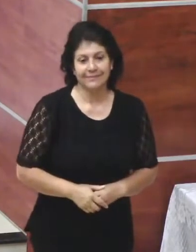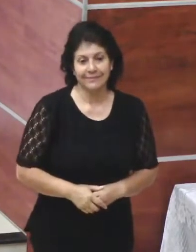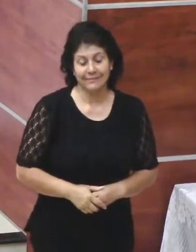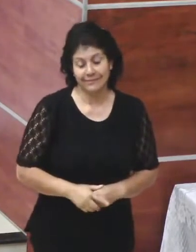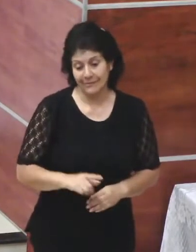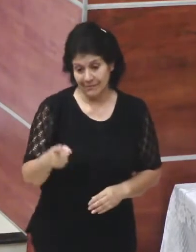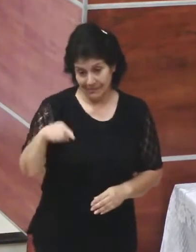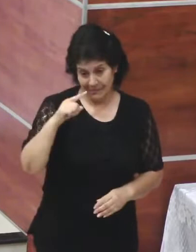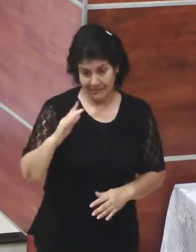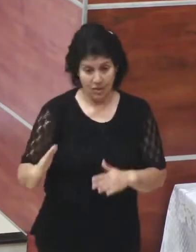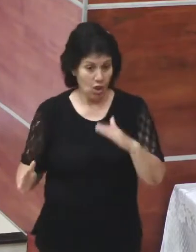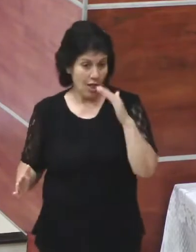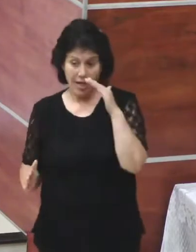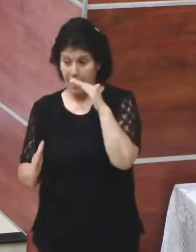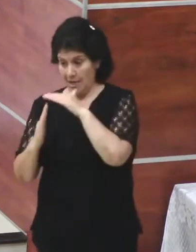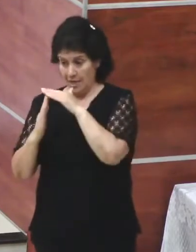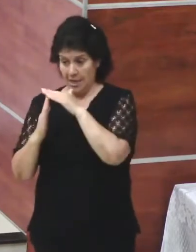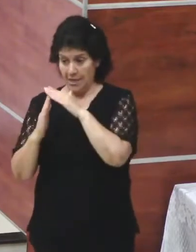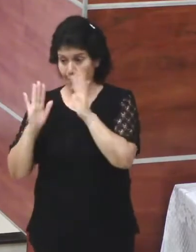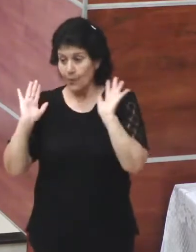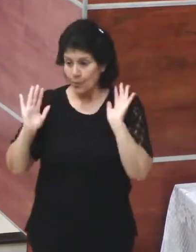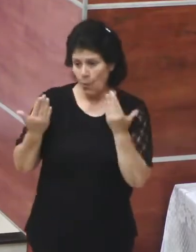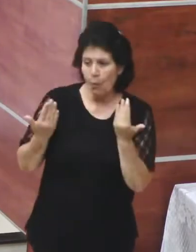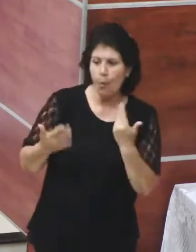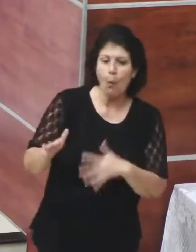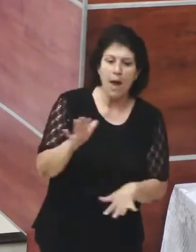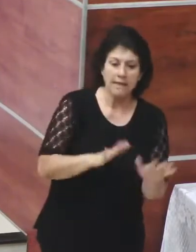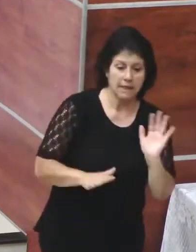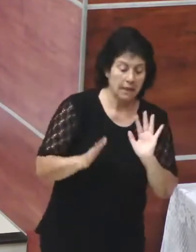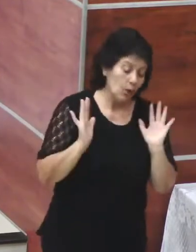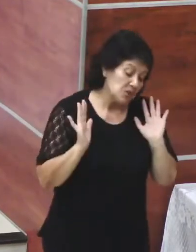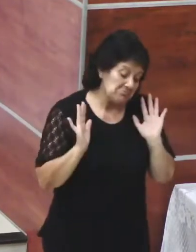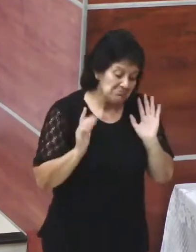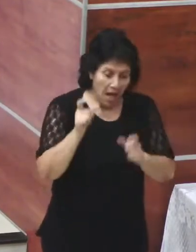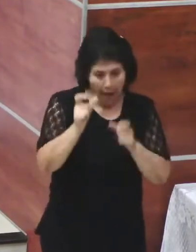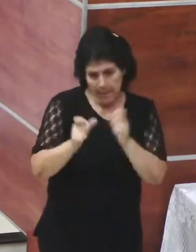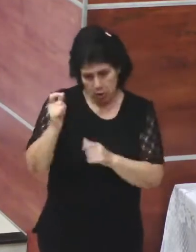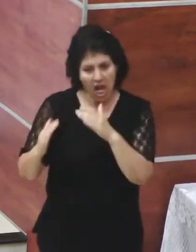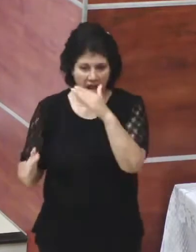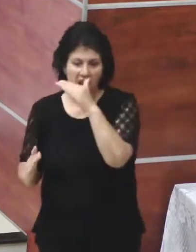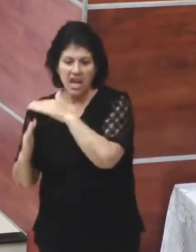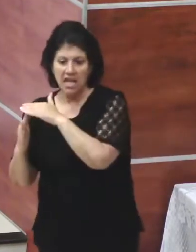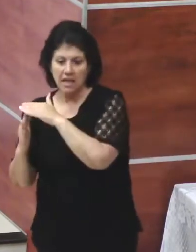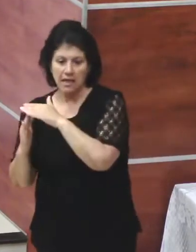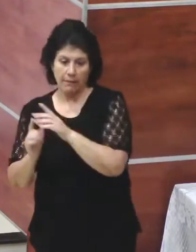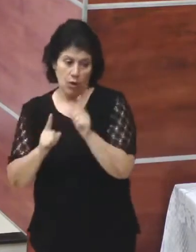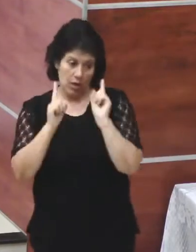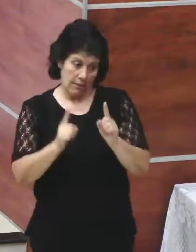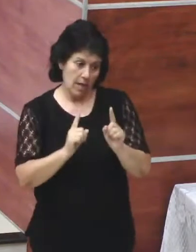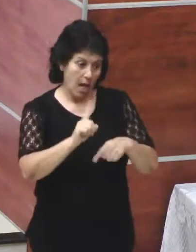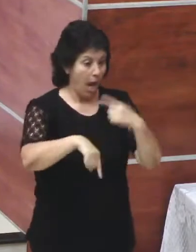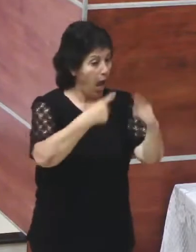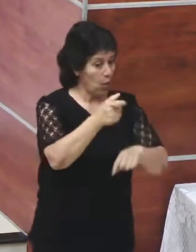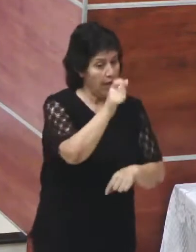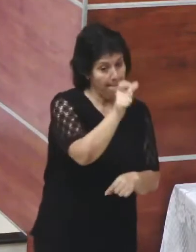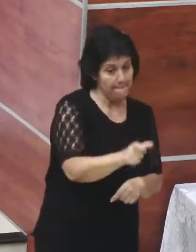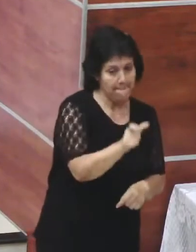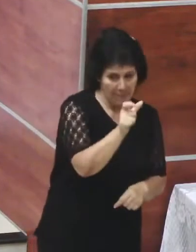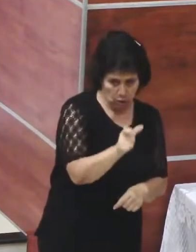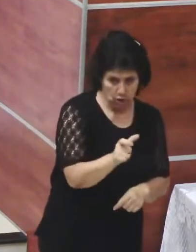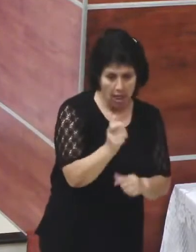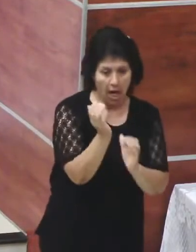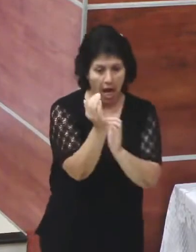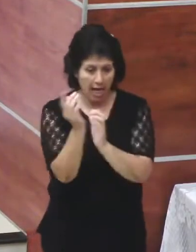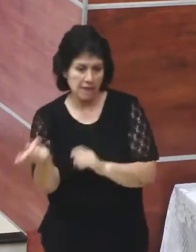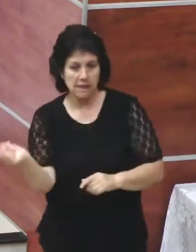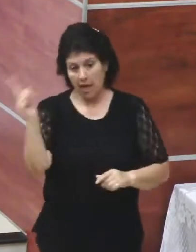Líder, y probablemente esto pueda suceder a los líderes, pero también a los miembros. ¿Te está